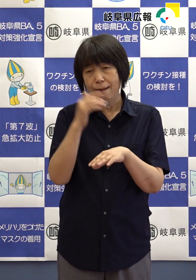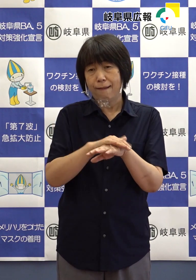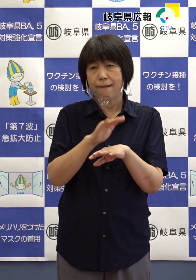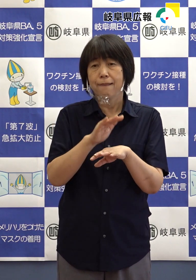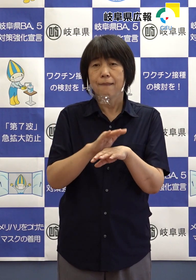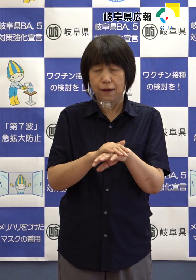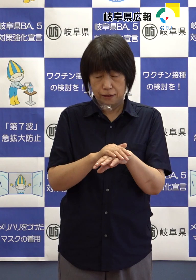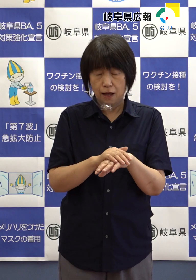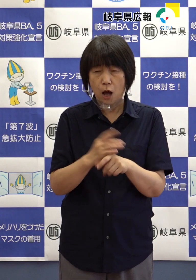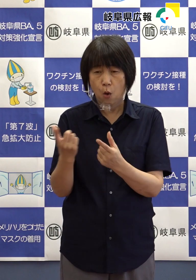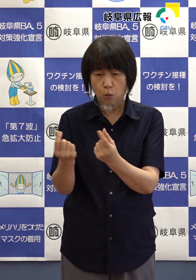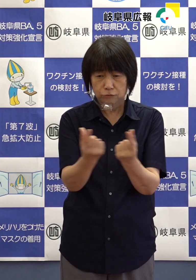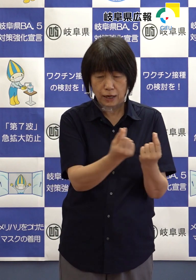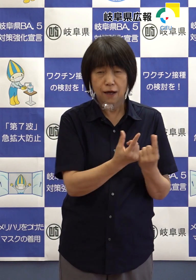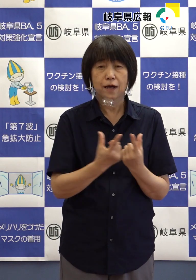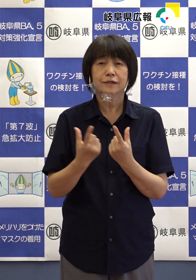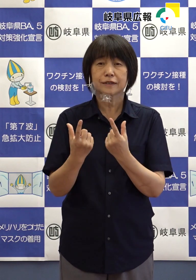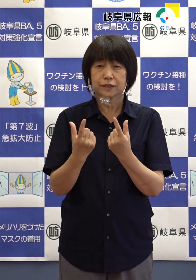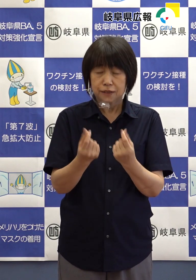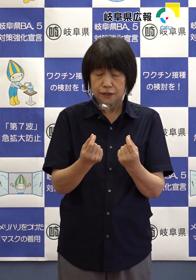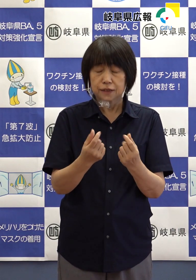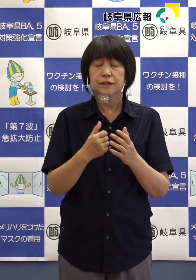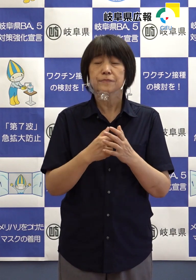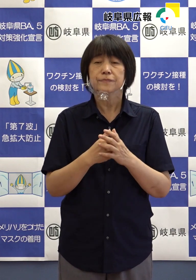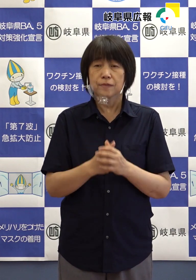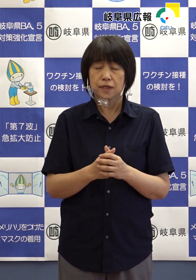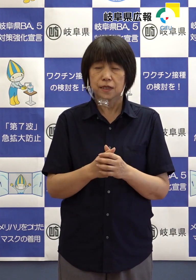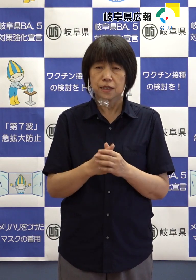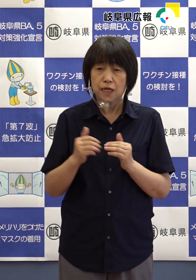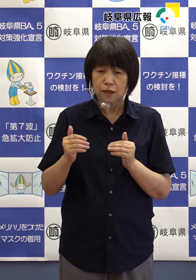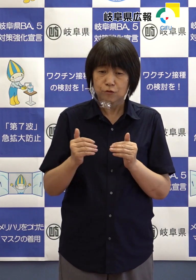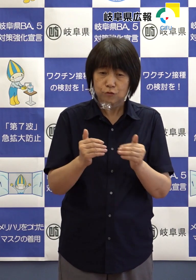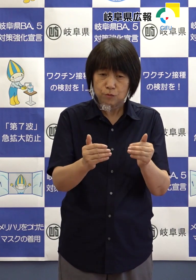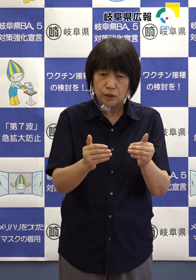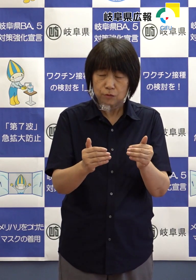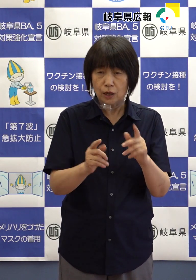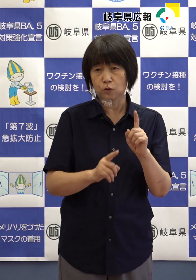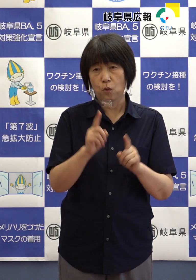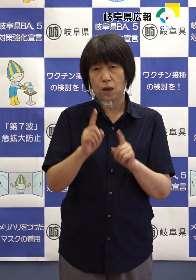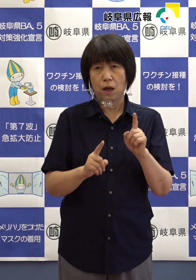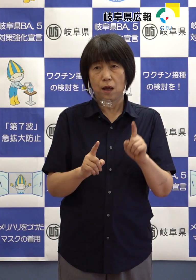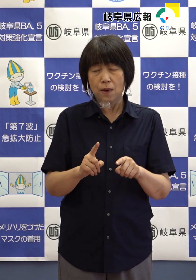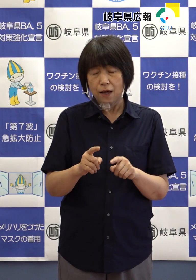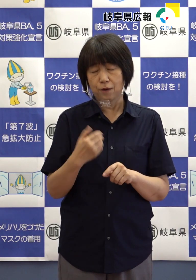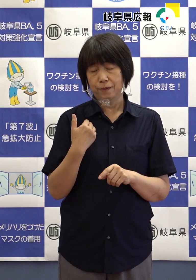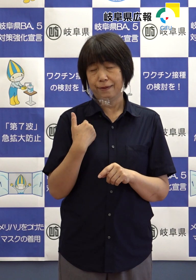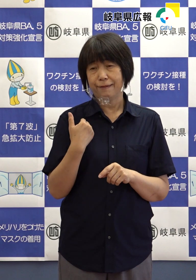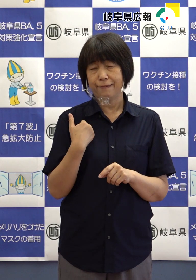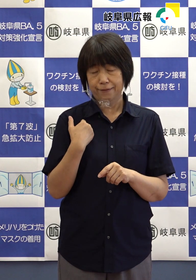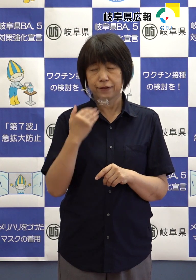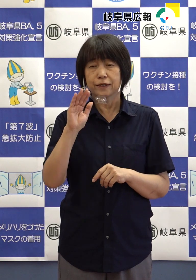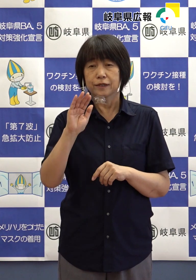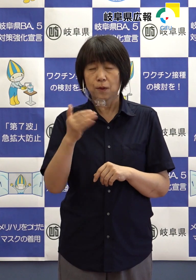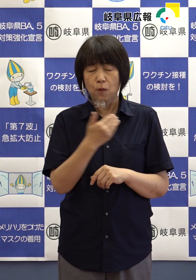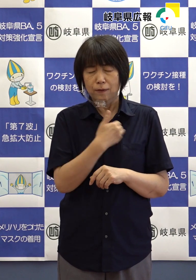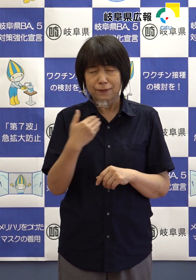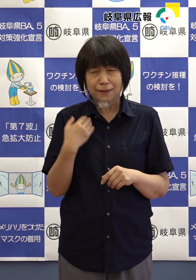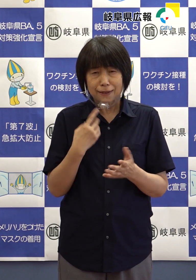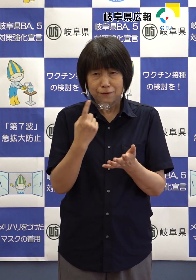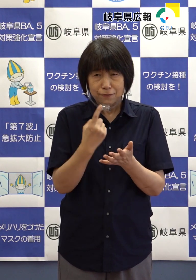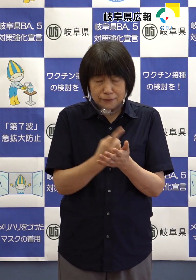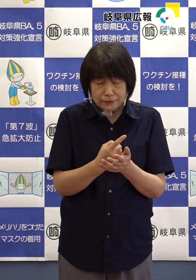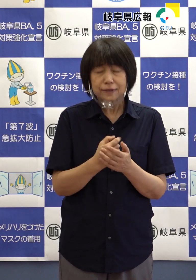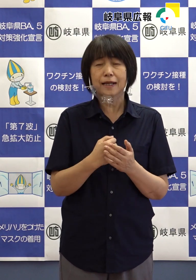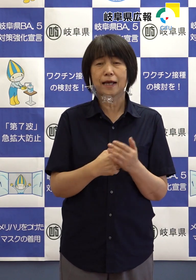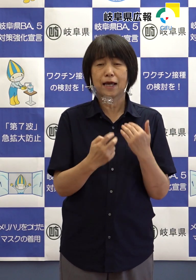あの何て言いますかあの味なりそれというかどうかちょっと僕は定かじゃないですねできるだけ上げてくれということはずっとお